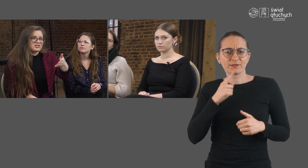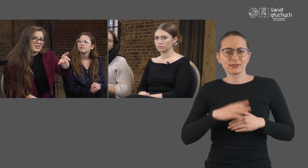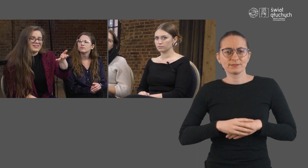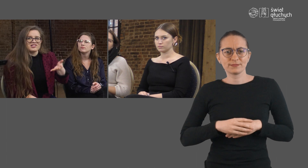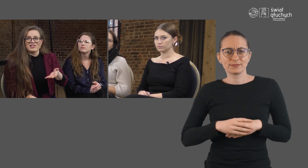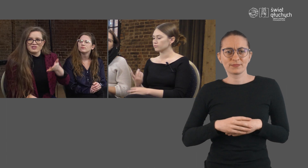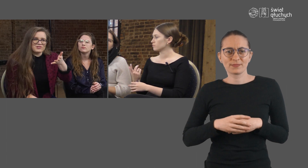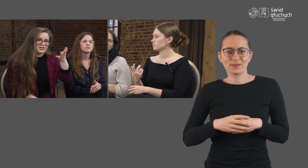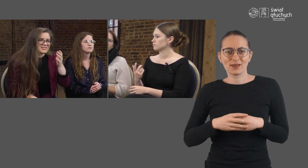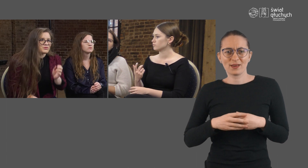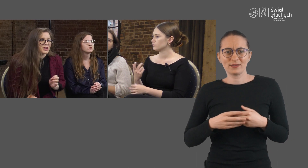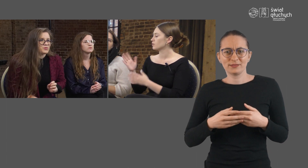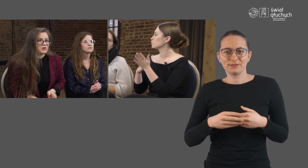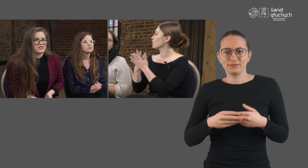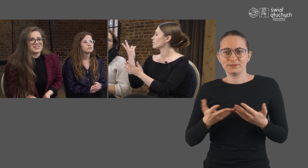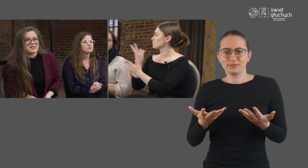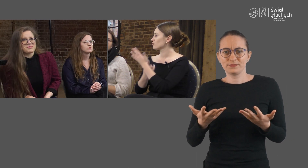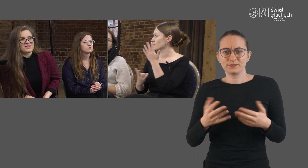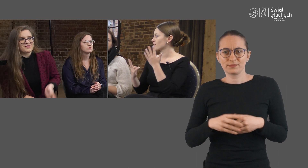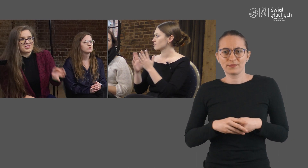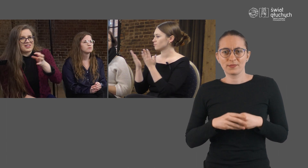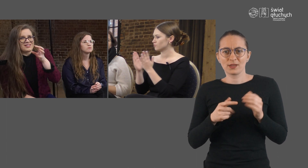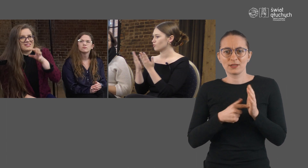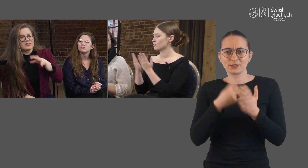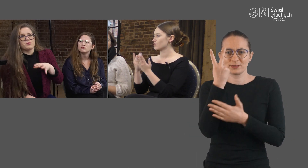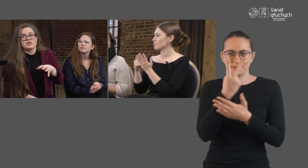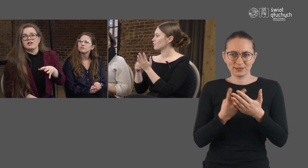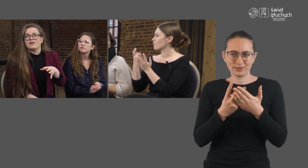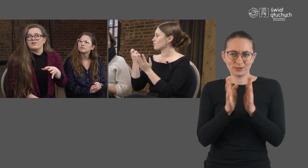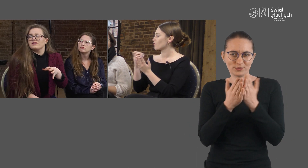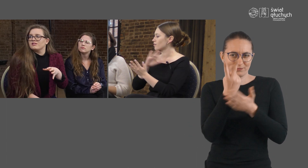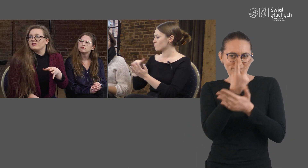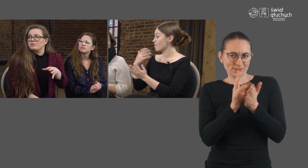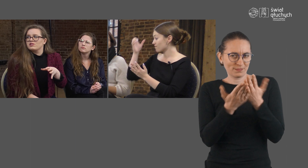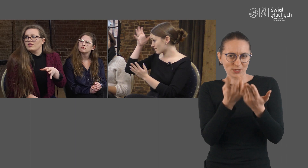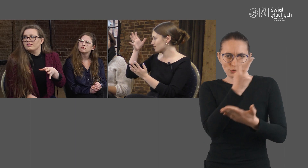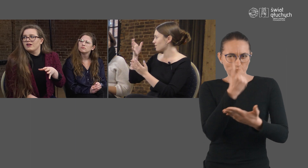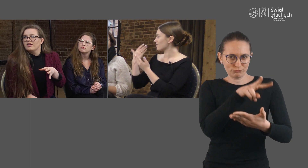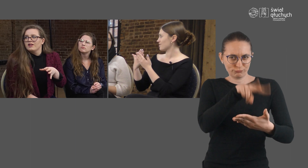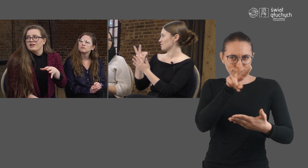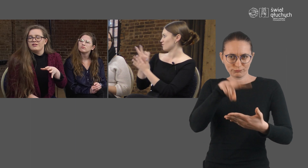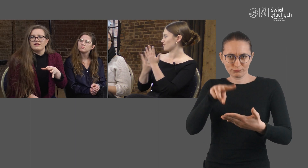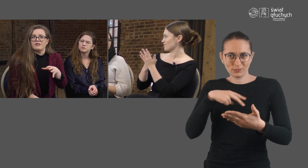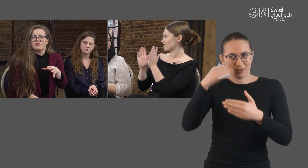Ale właśnie czytanie książek to jest skutek uboczny, jakby właśnie posiadania wiedzy na temat